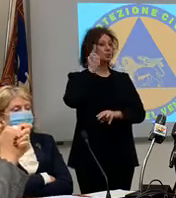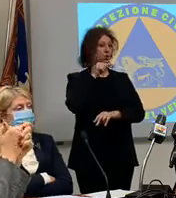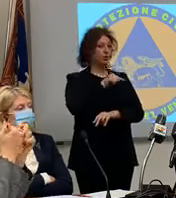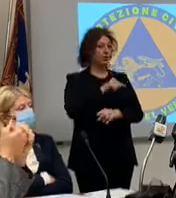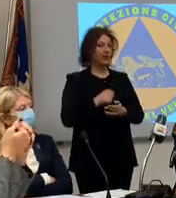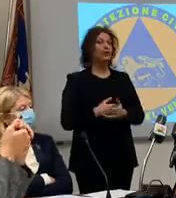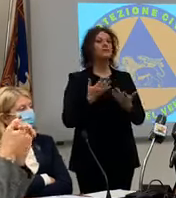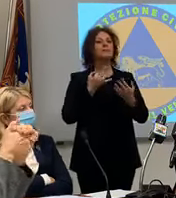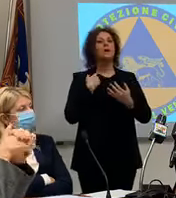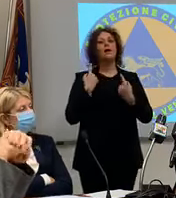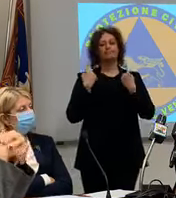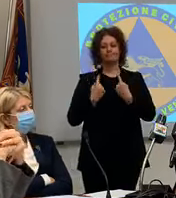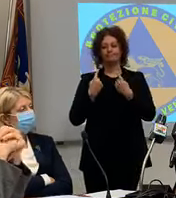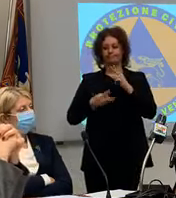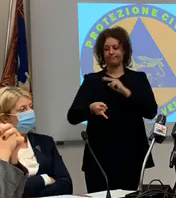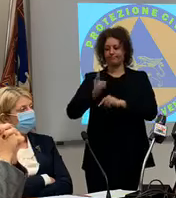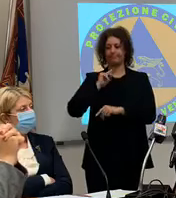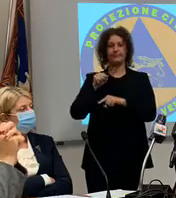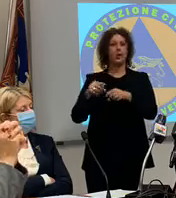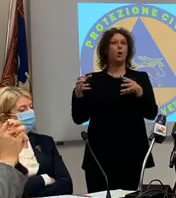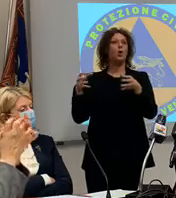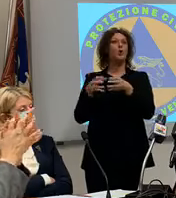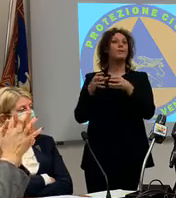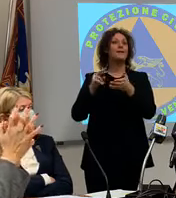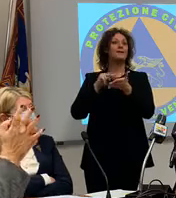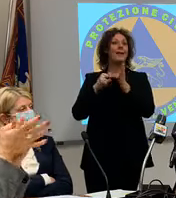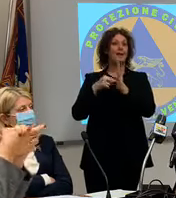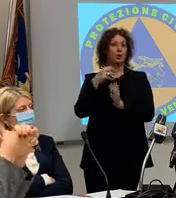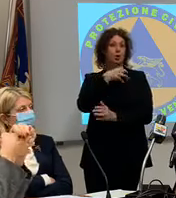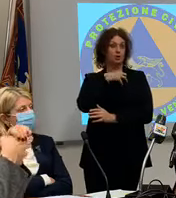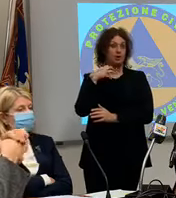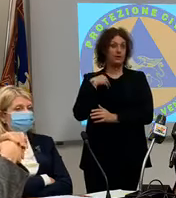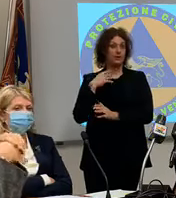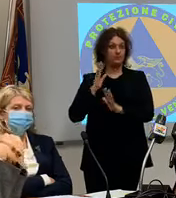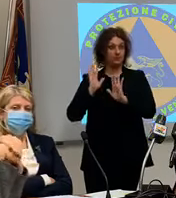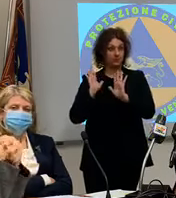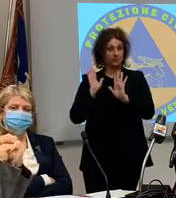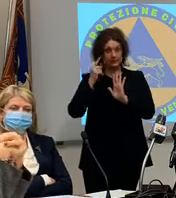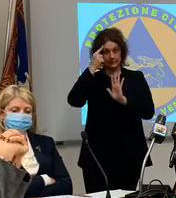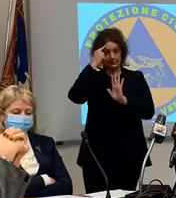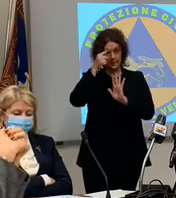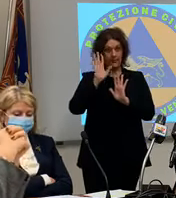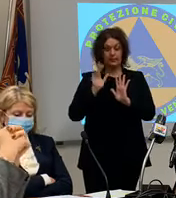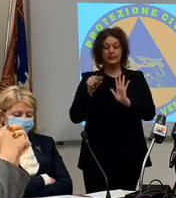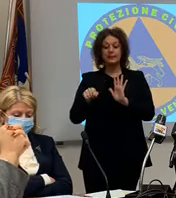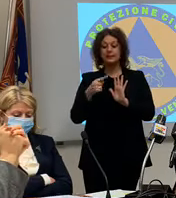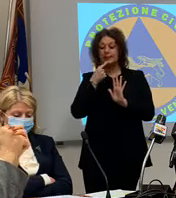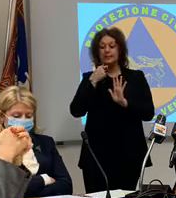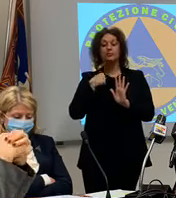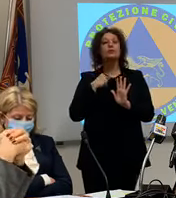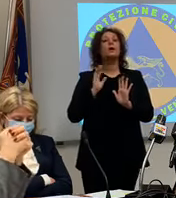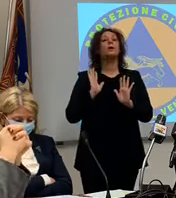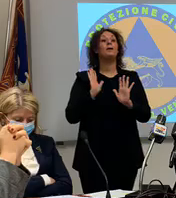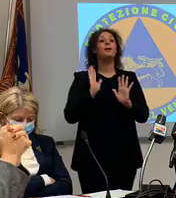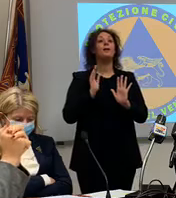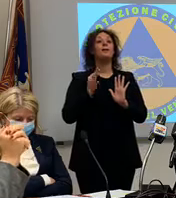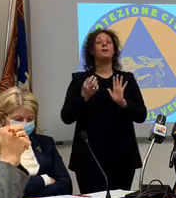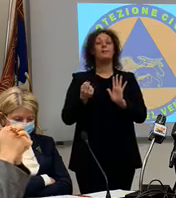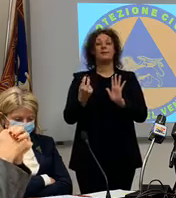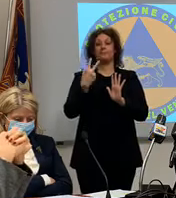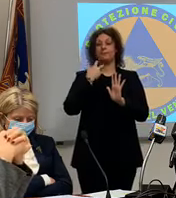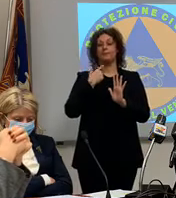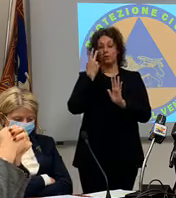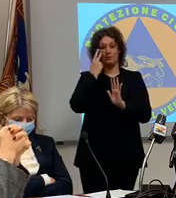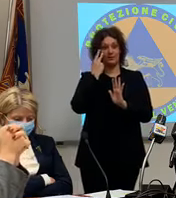parere del CTS che sarà come una pietra miliare perché voi sapete che se dicono che si va a destra e tutti girano a sinistra poi si